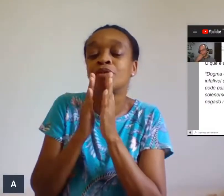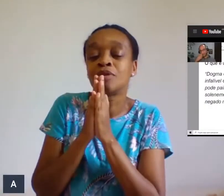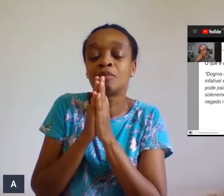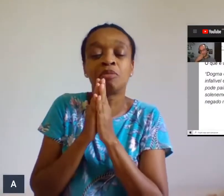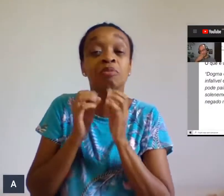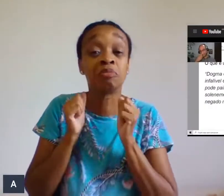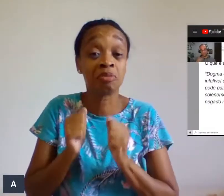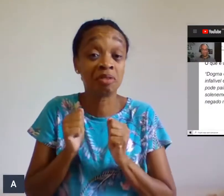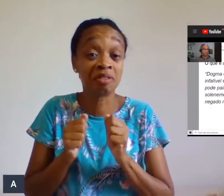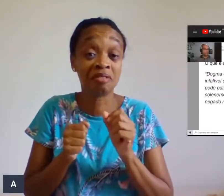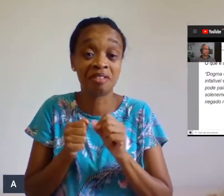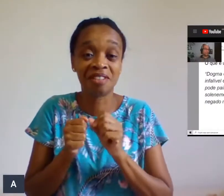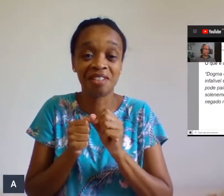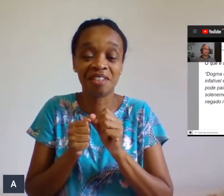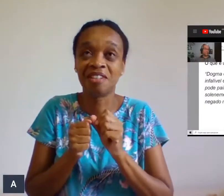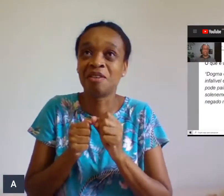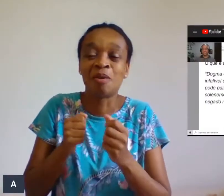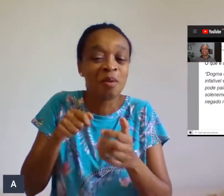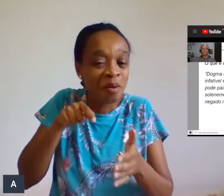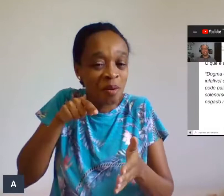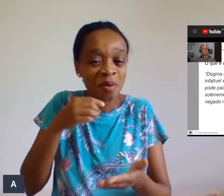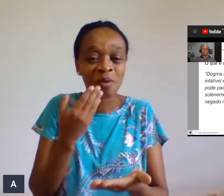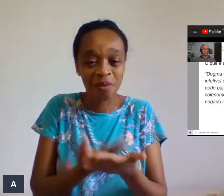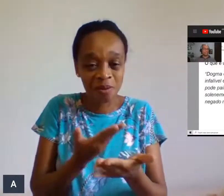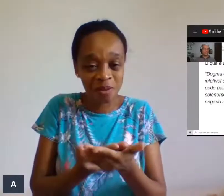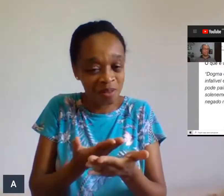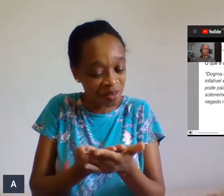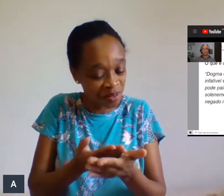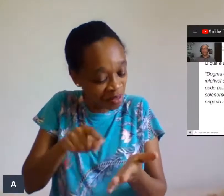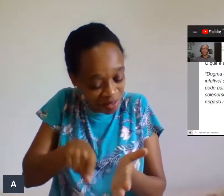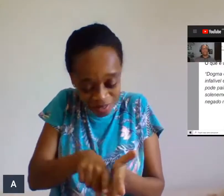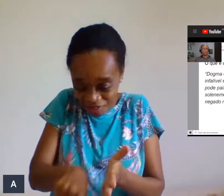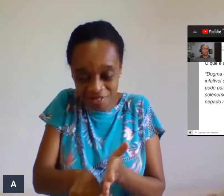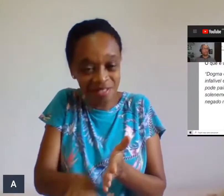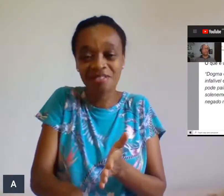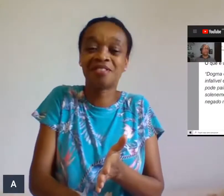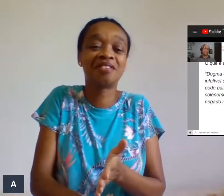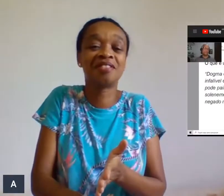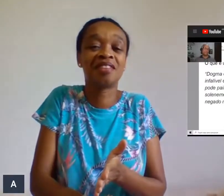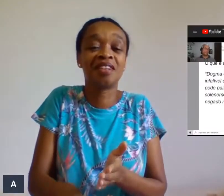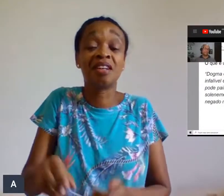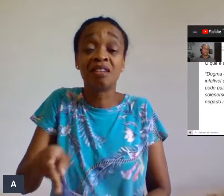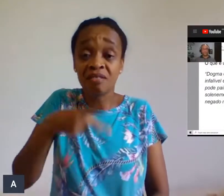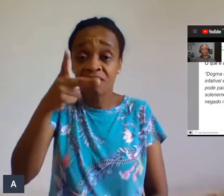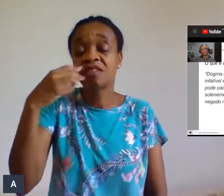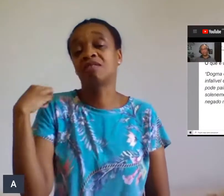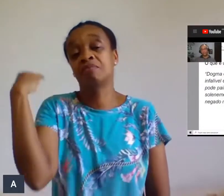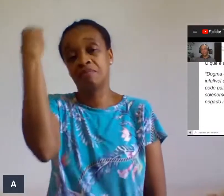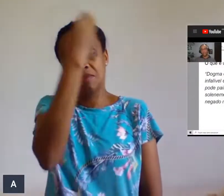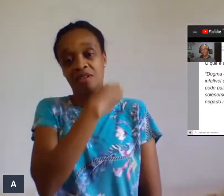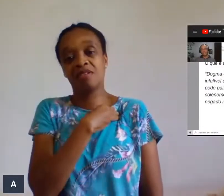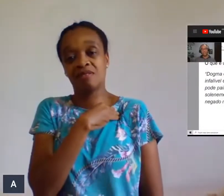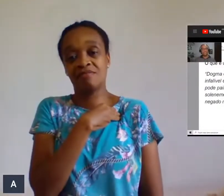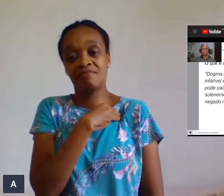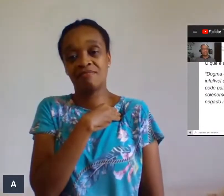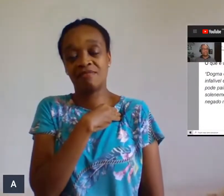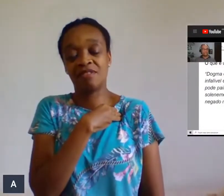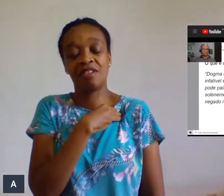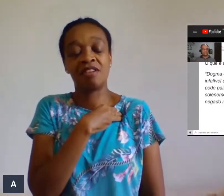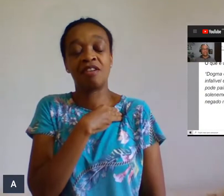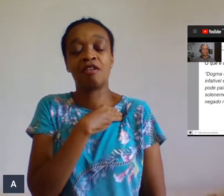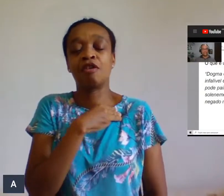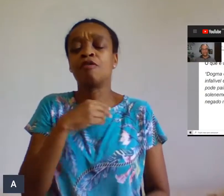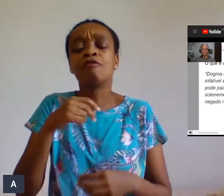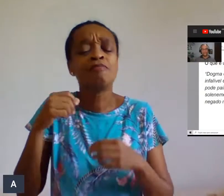uma pós-graduação lato sensu, 360 horas, falando sobre Maria. Falando tudo que Maria